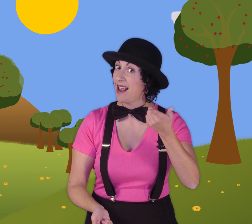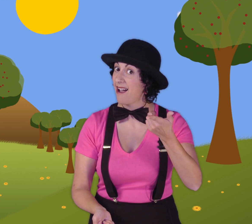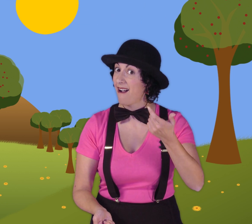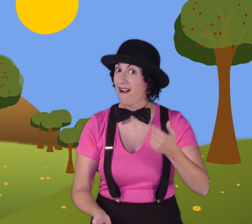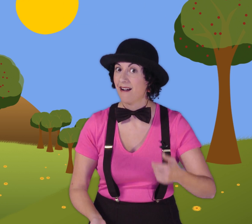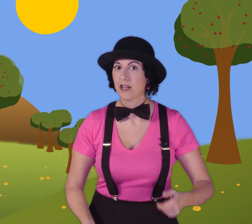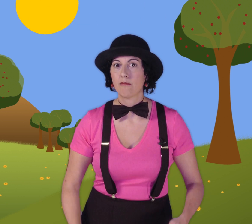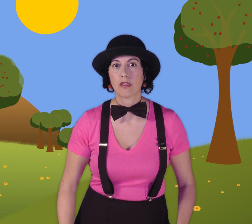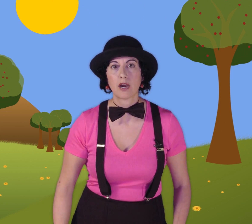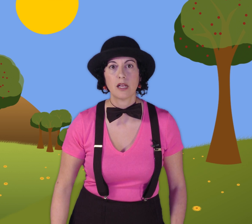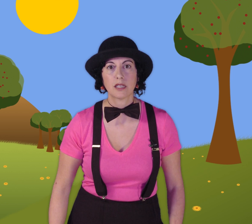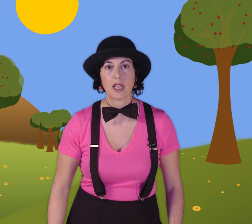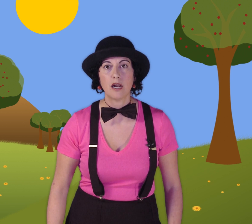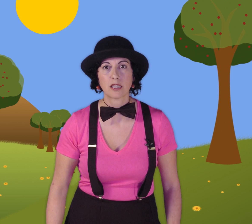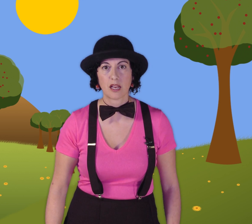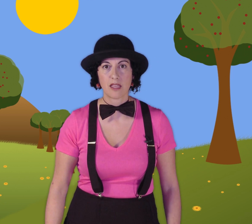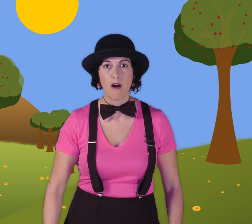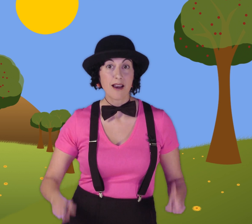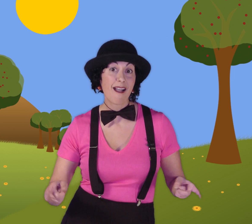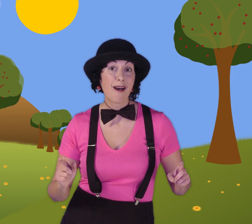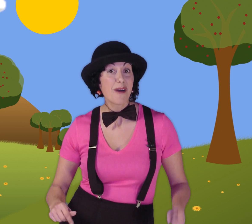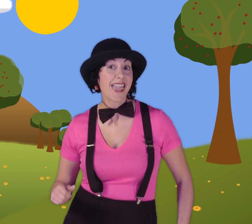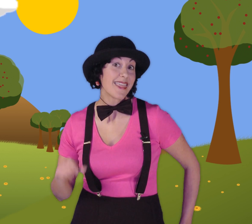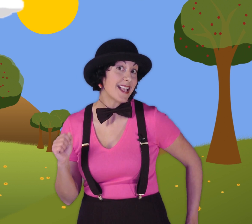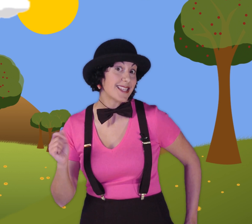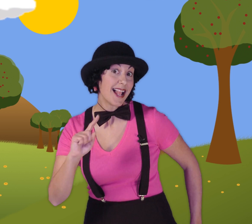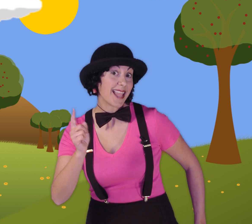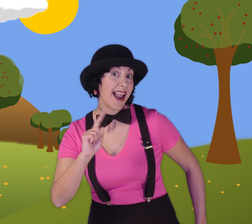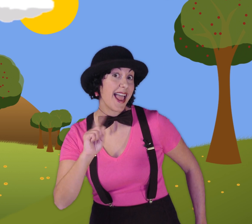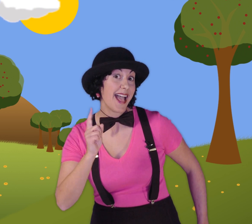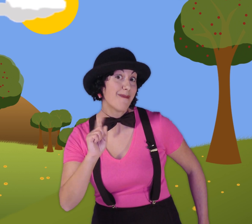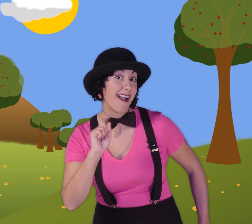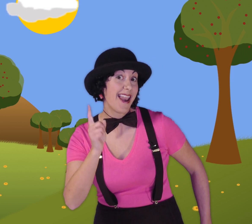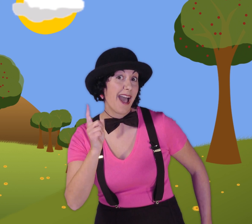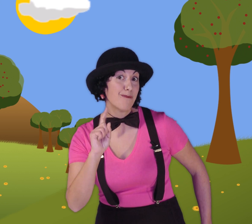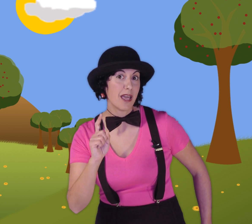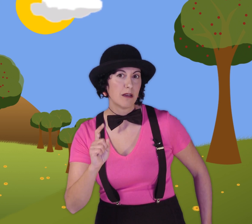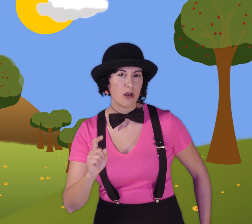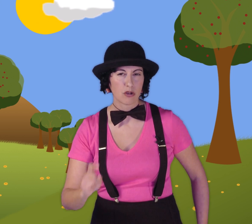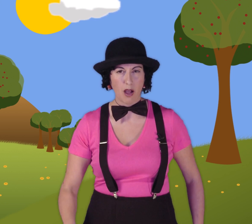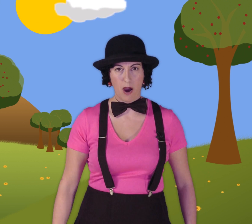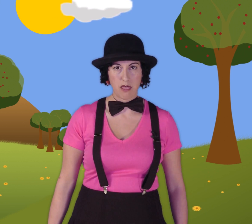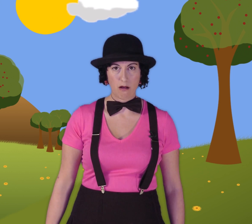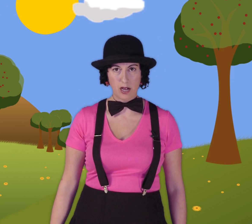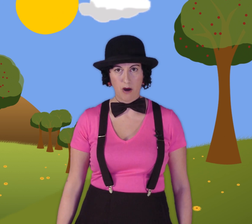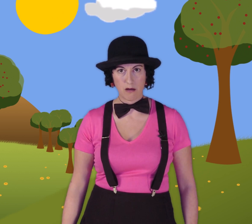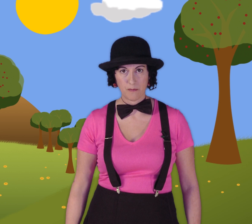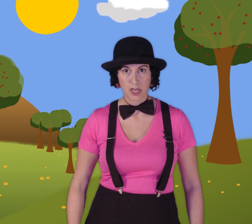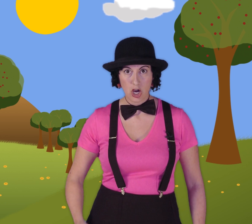muéstramelo. Comenzó a reírse de él el sastrecillo. No puedes saltar el árbol, no puedes... ¡Sí que puedo! ¡Sí que puedo!